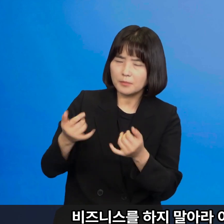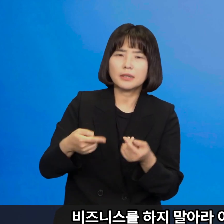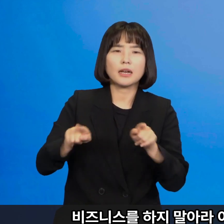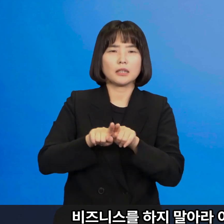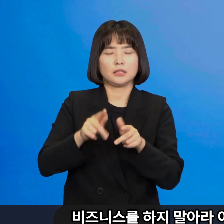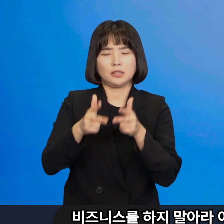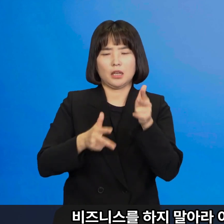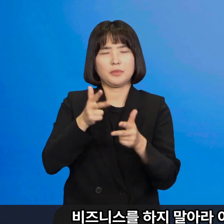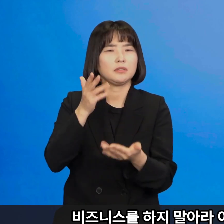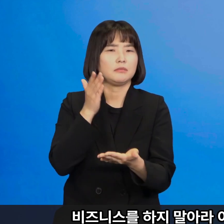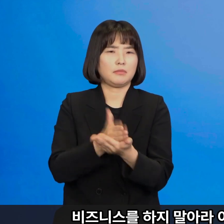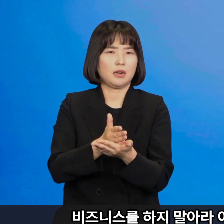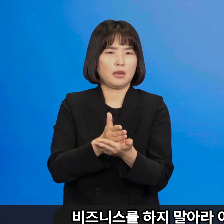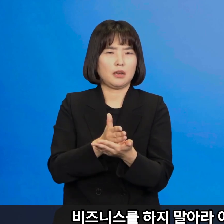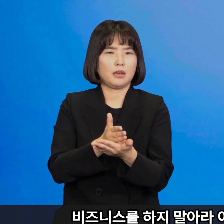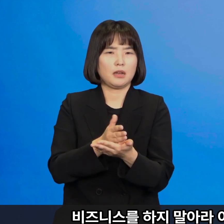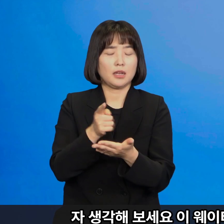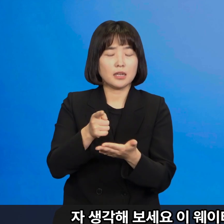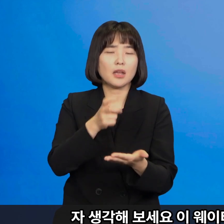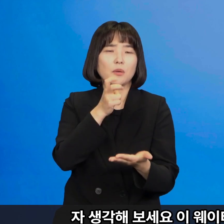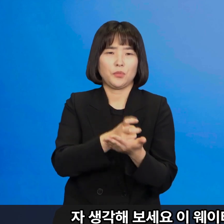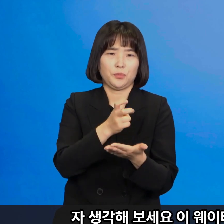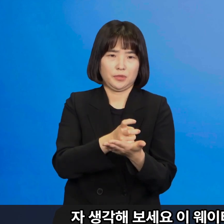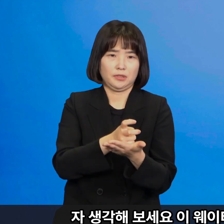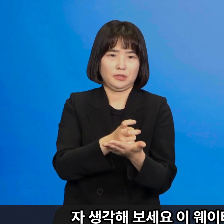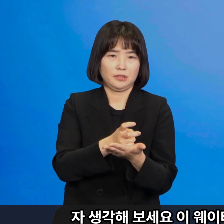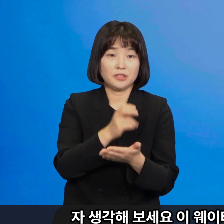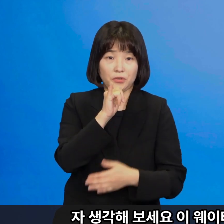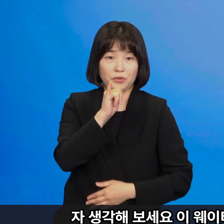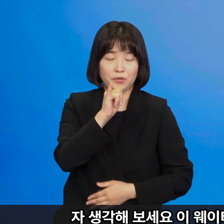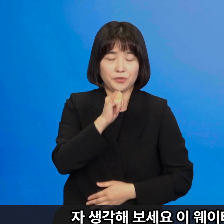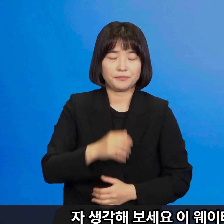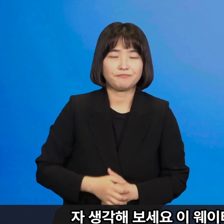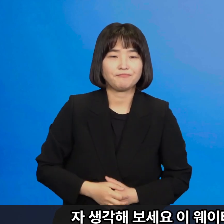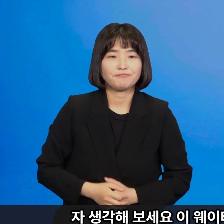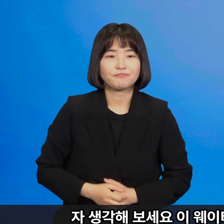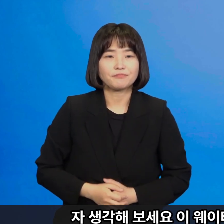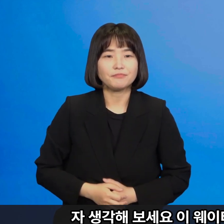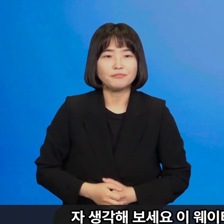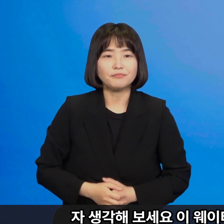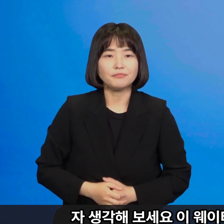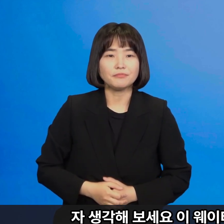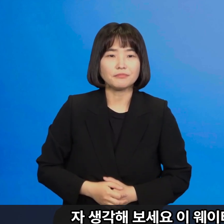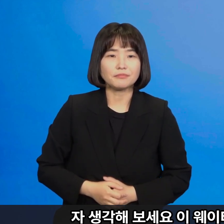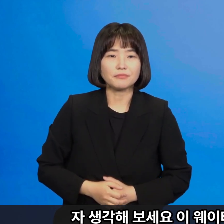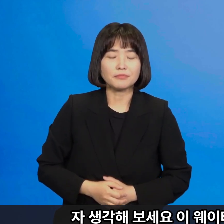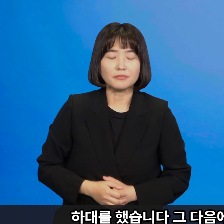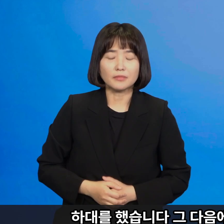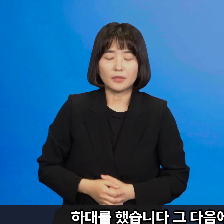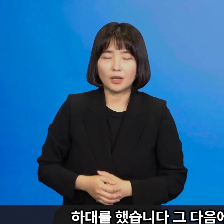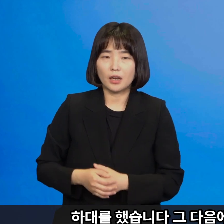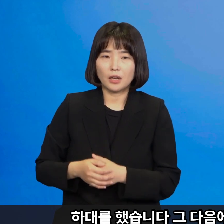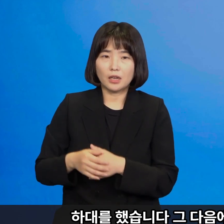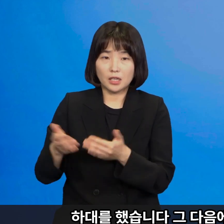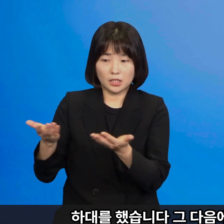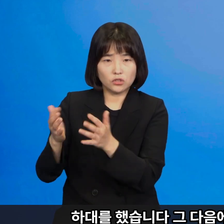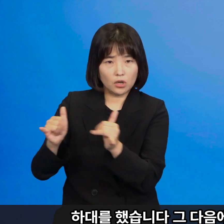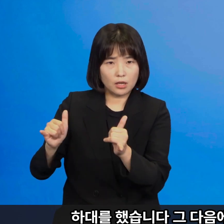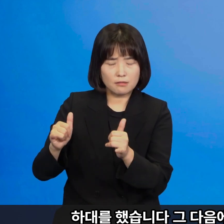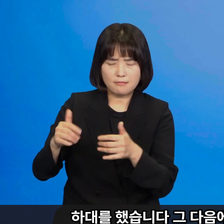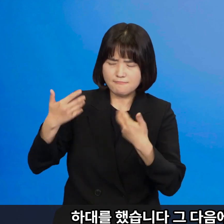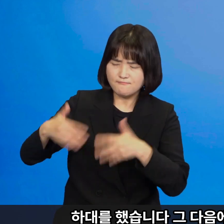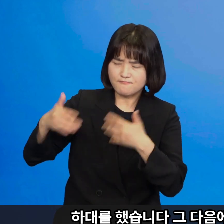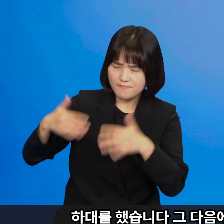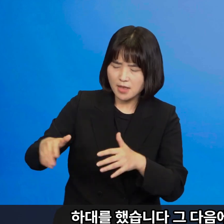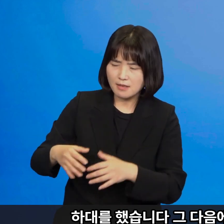말아라. 이것이 웨이터의 법칙입니다. 자, 생각해 보세요. 이 웨이터에게 그렇게 막말을 했어요. 하대를 했습니다.